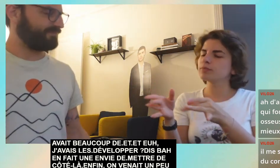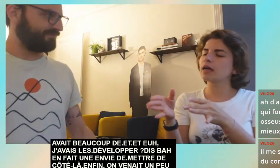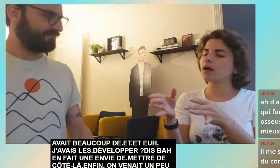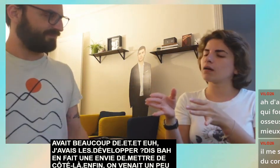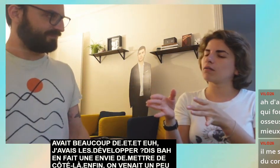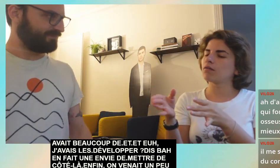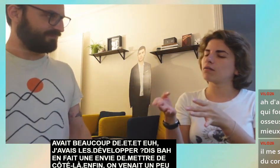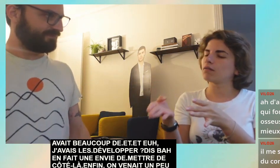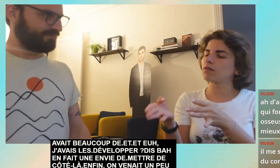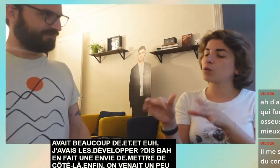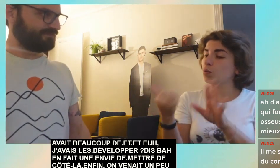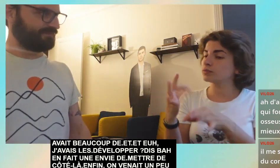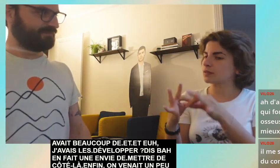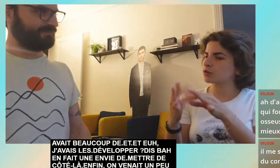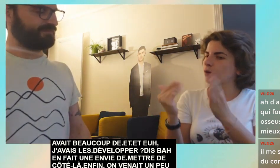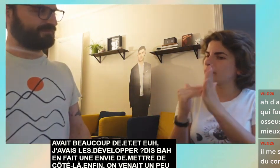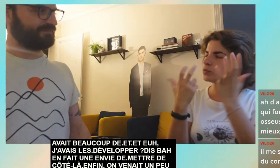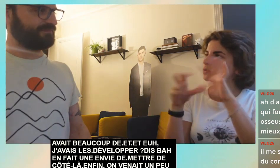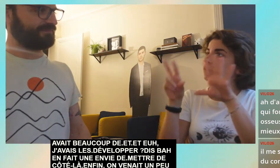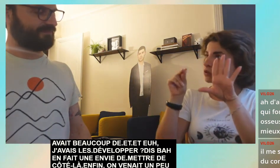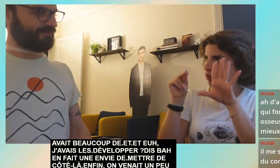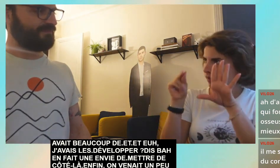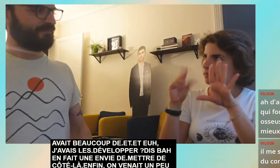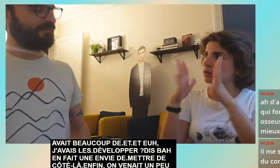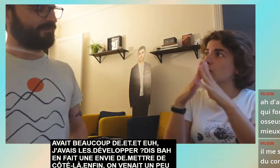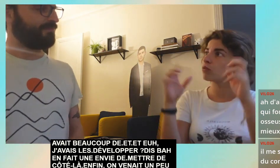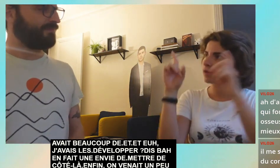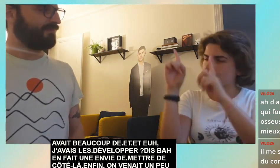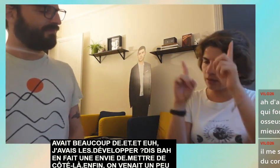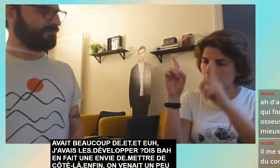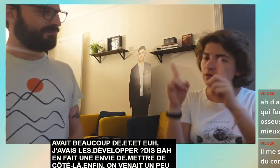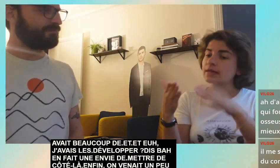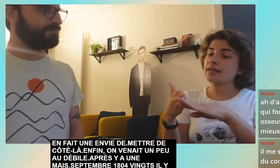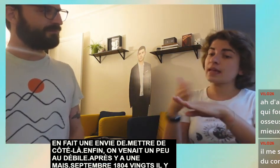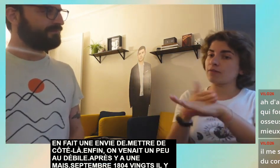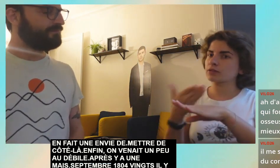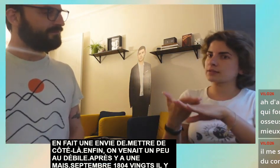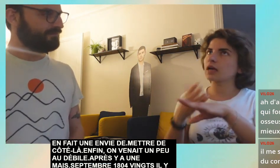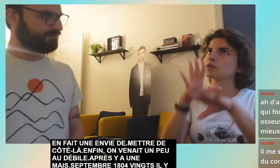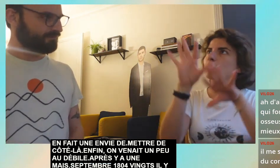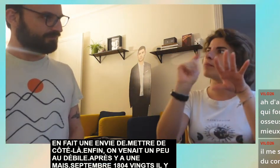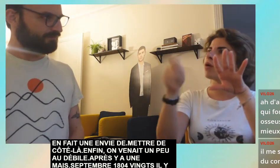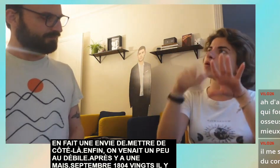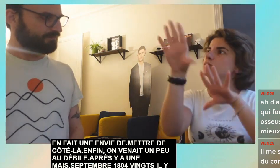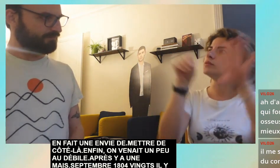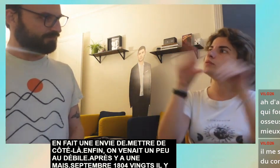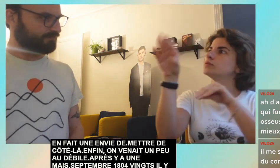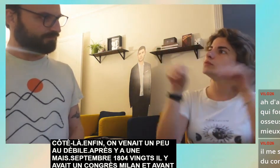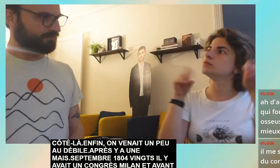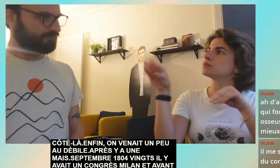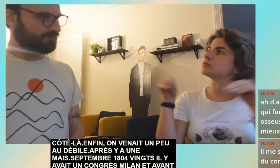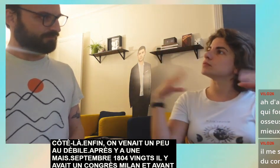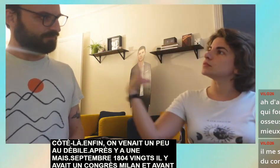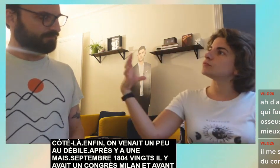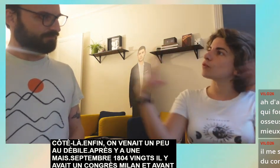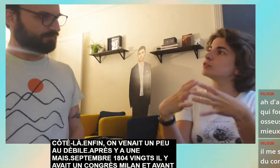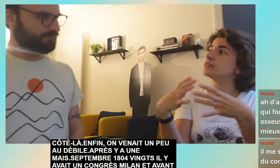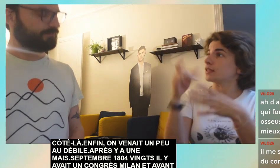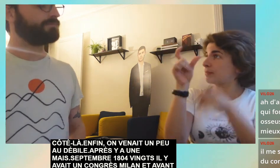mais le 11 septembre 1880, il y a eu un congrès de Milan. Et avant ça, normalement, il faut venir une